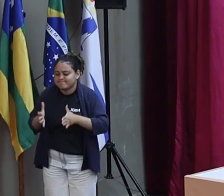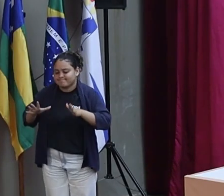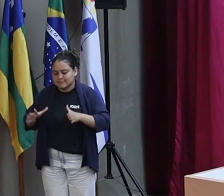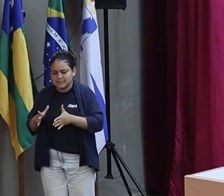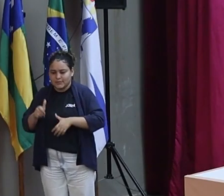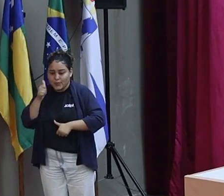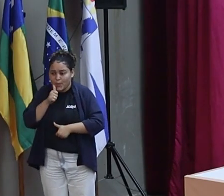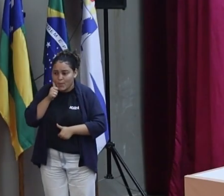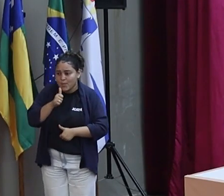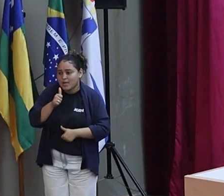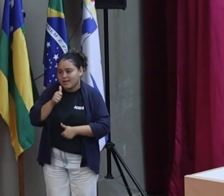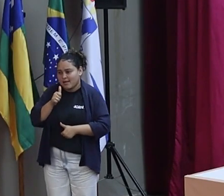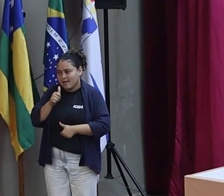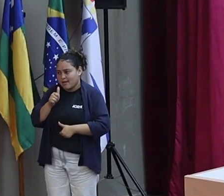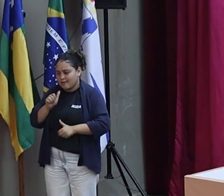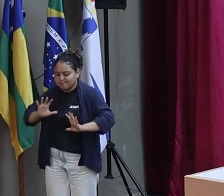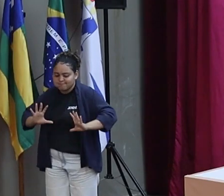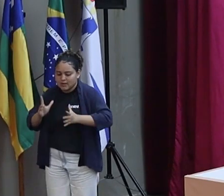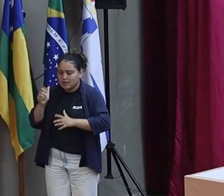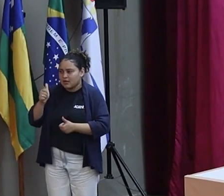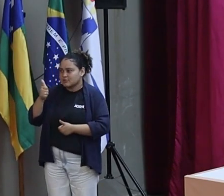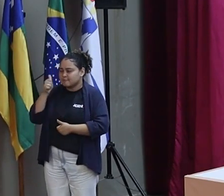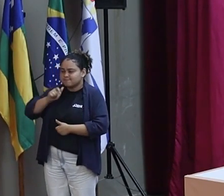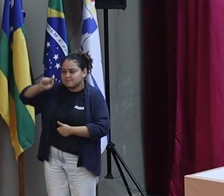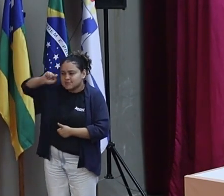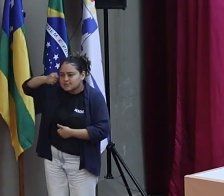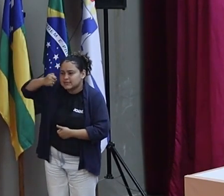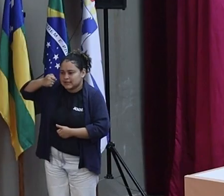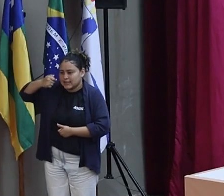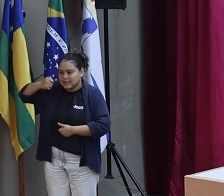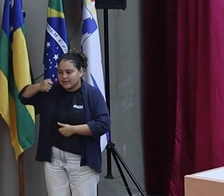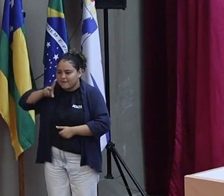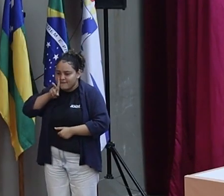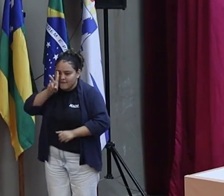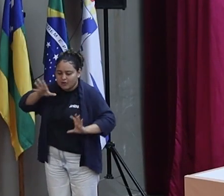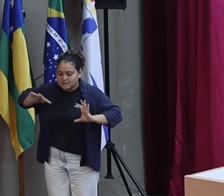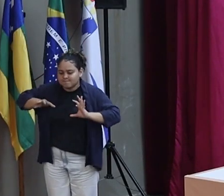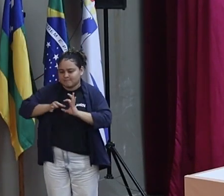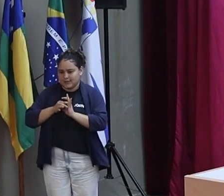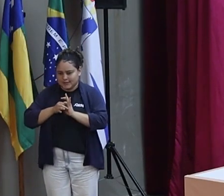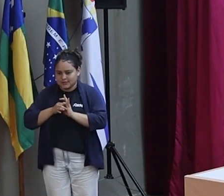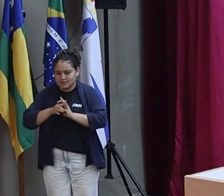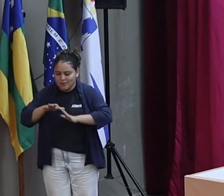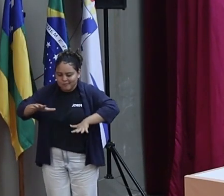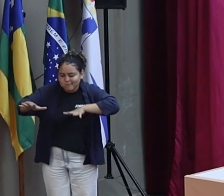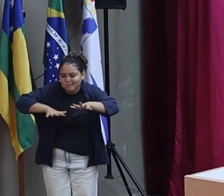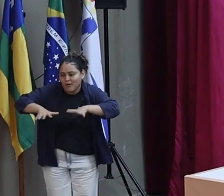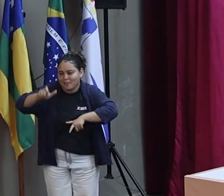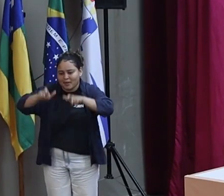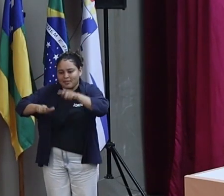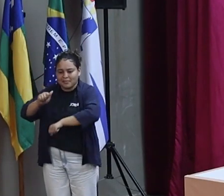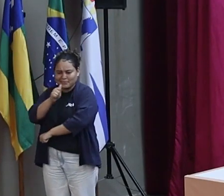as mulheres no movimento negro, que estão fortalecendo os coletivos dentro da universidade, com o movimento estudantil, por exemplo, com